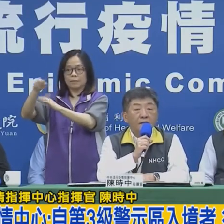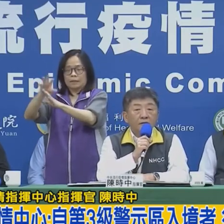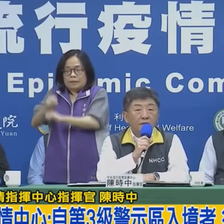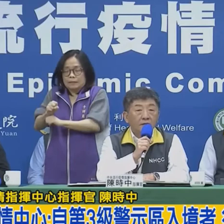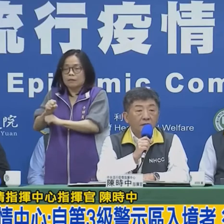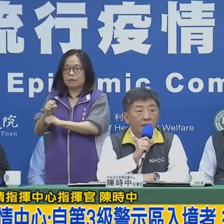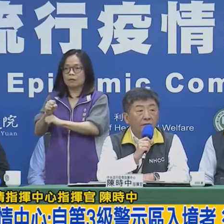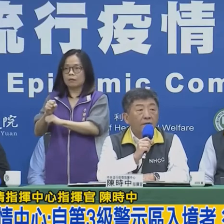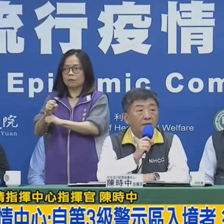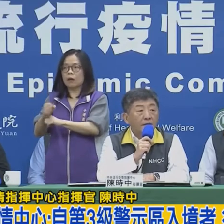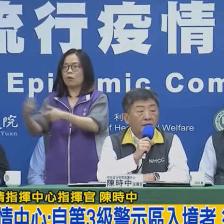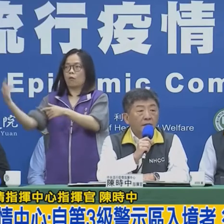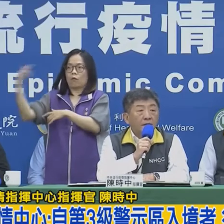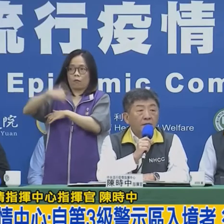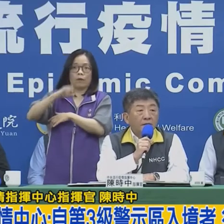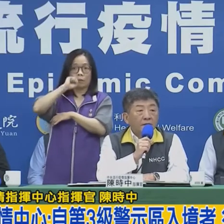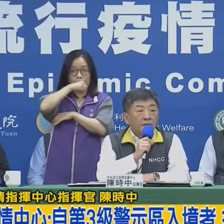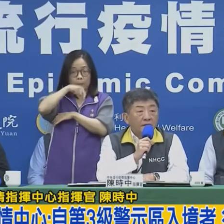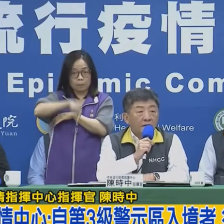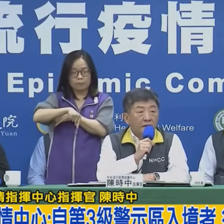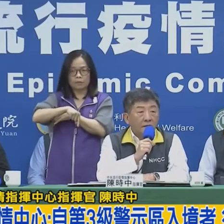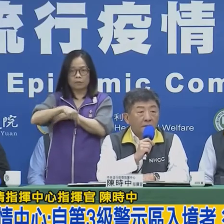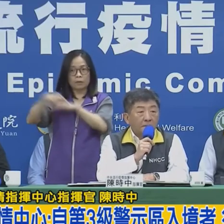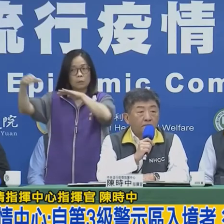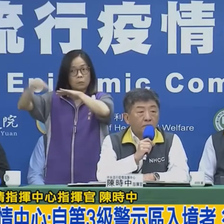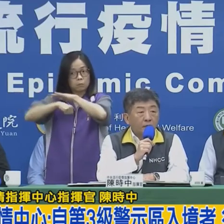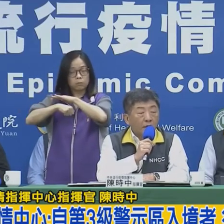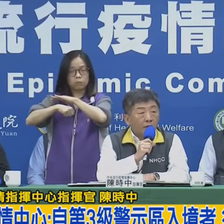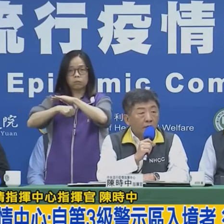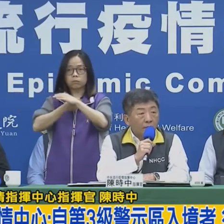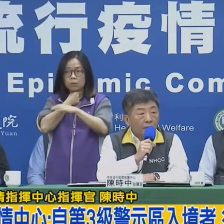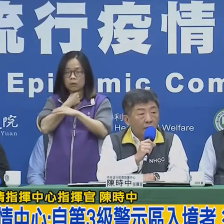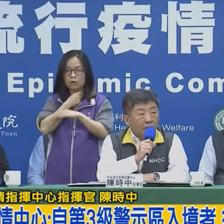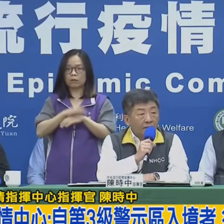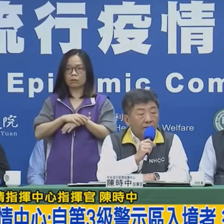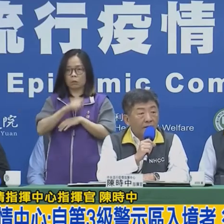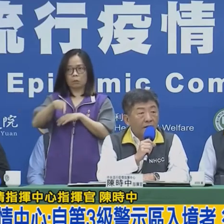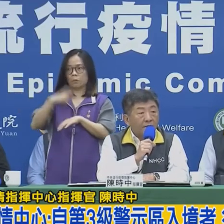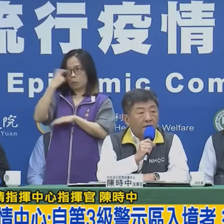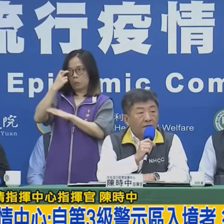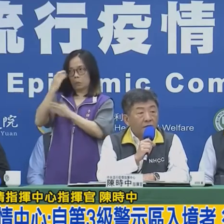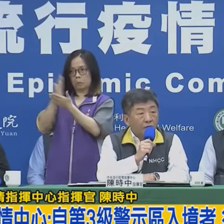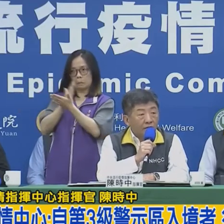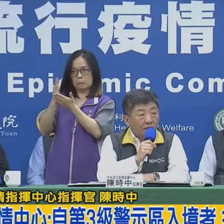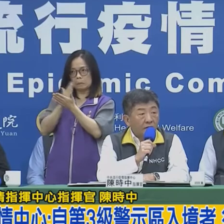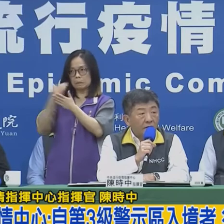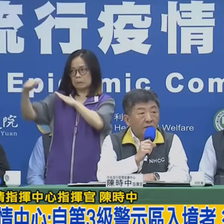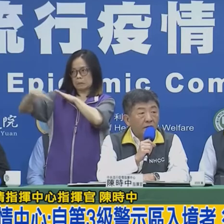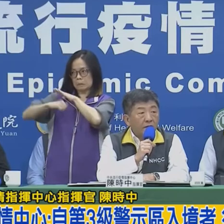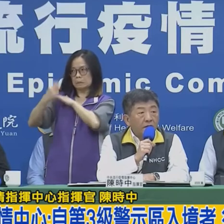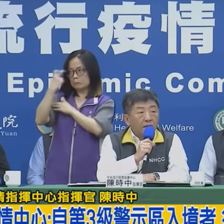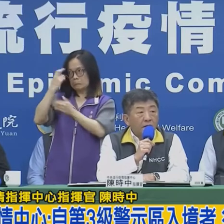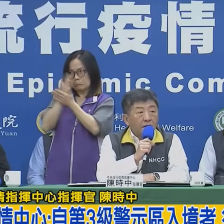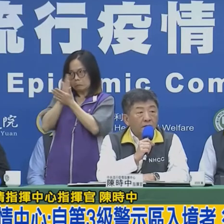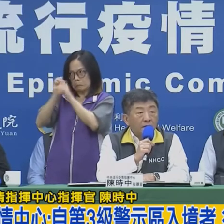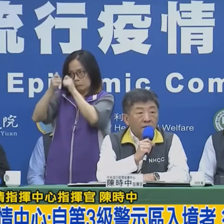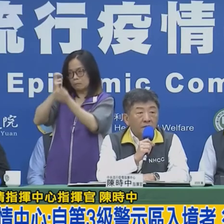要进到台湾，基本上在我们会管制他们的入境，